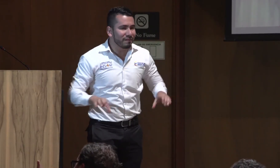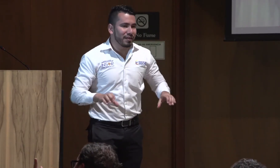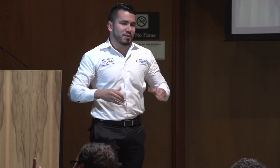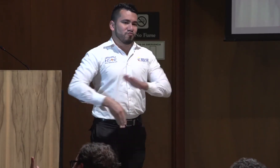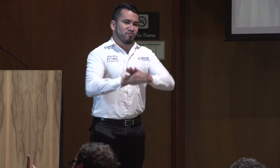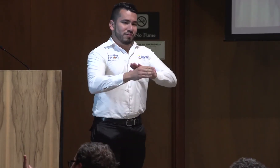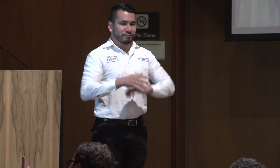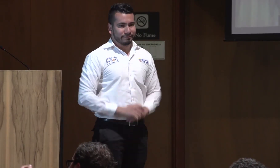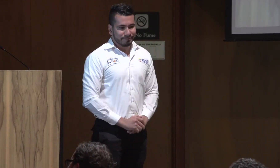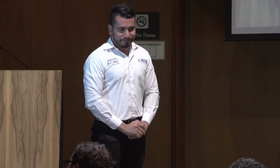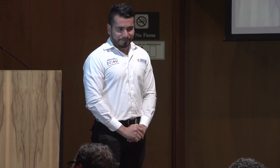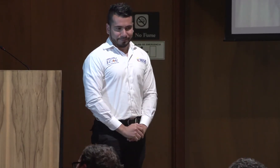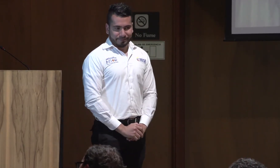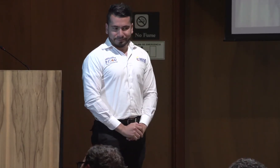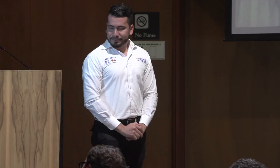actividades.